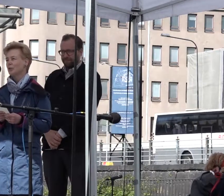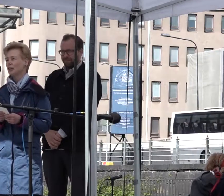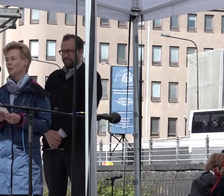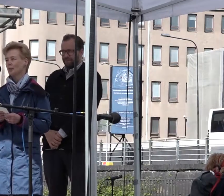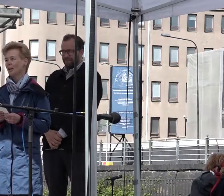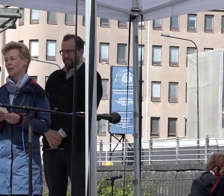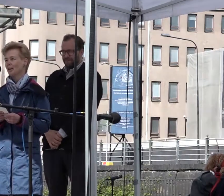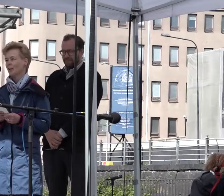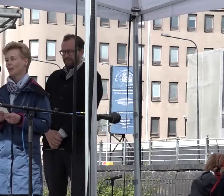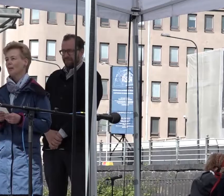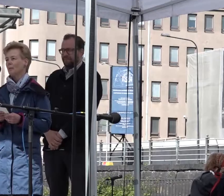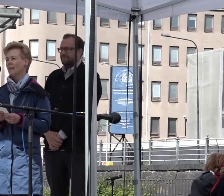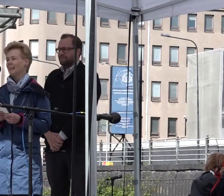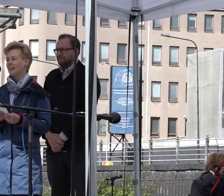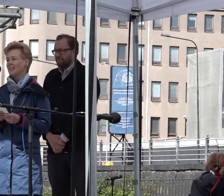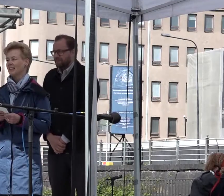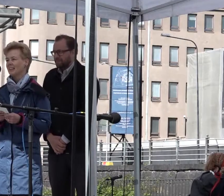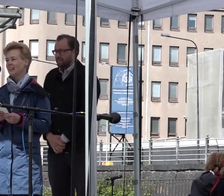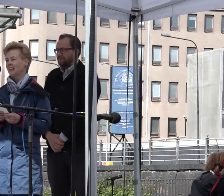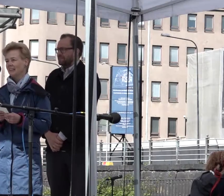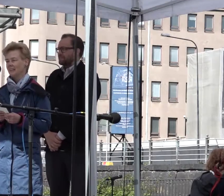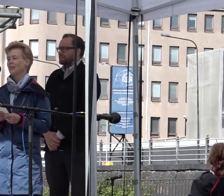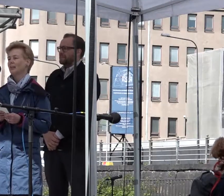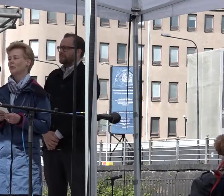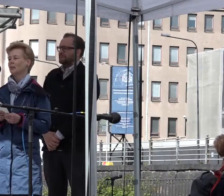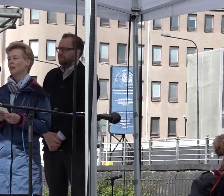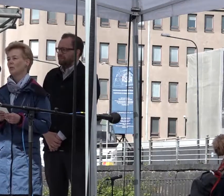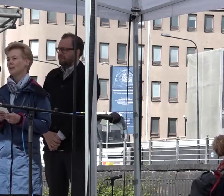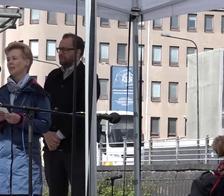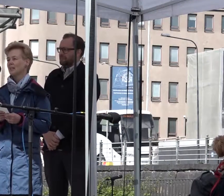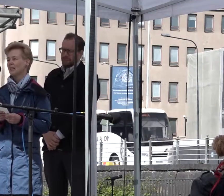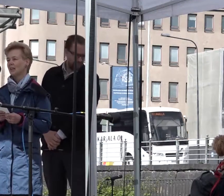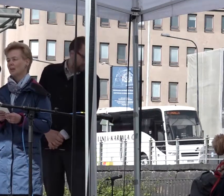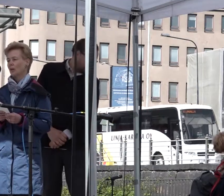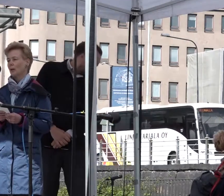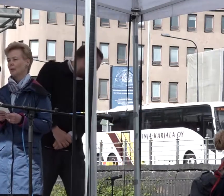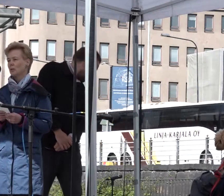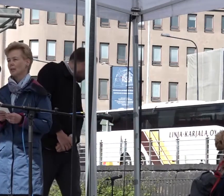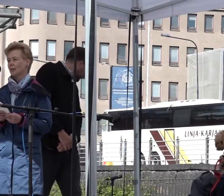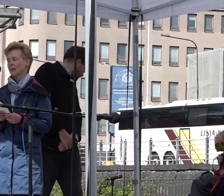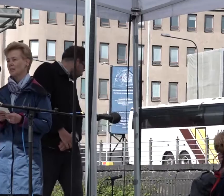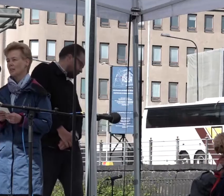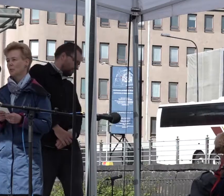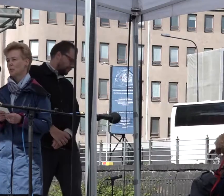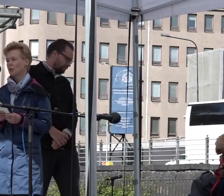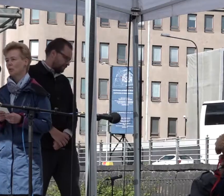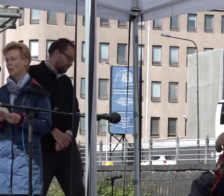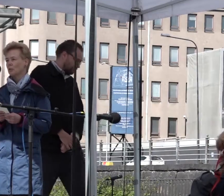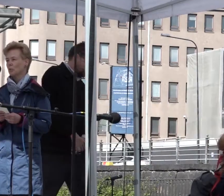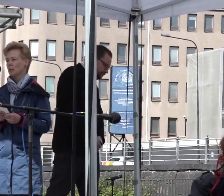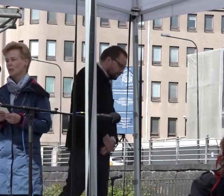kaikilla yhteiskunnan areenoilla. Pidetään siitä kiinni ja Vane yrittää huolehtia siitä omalta osaltaan, että se